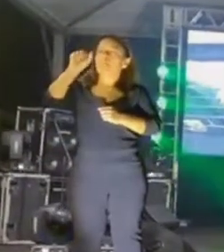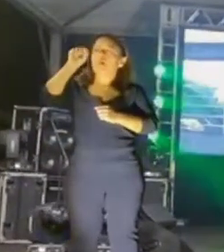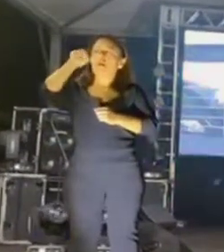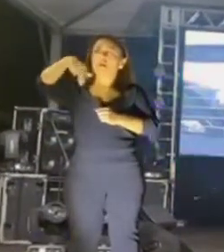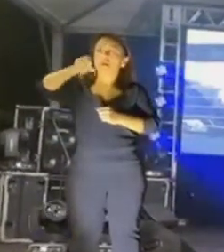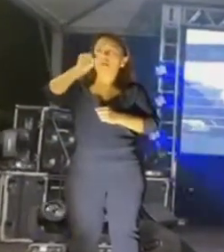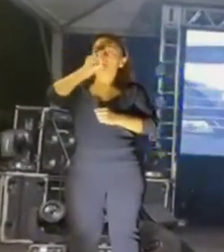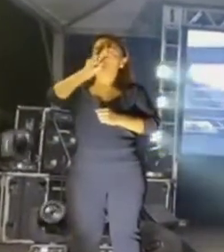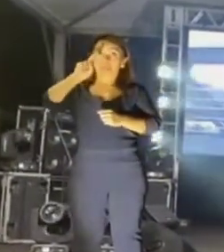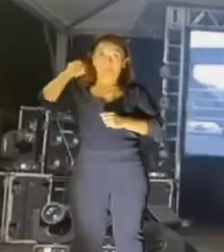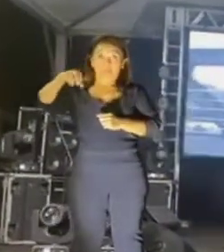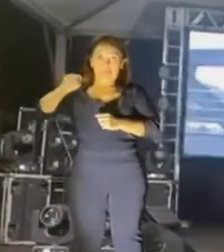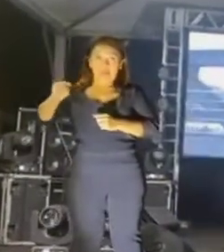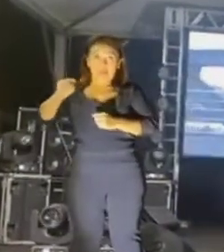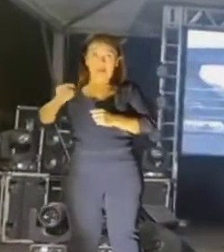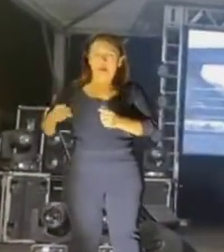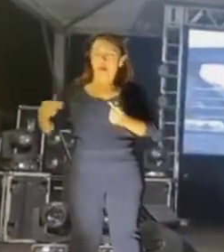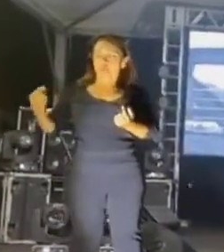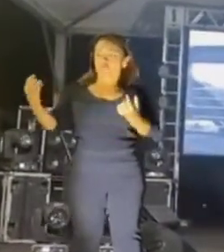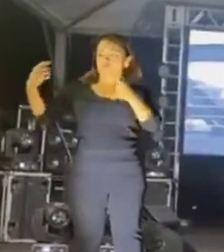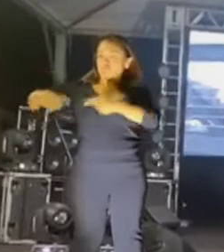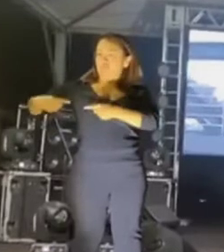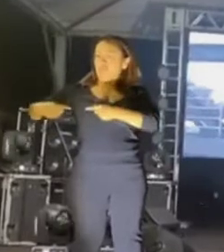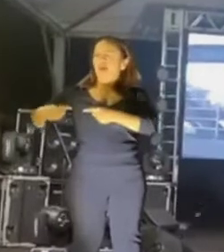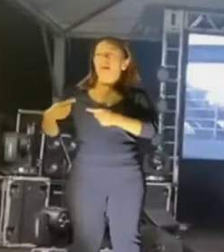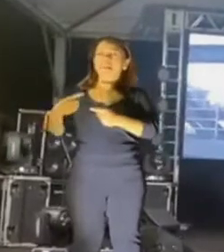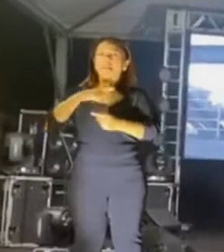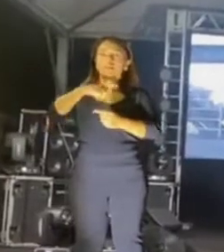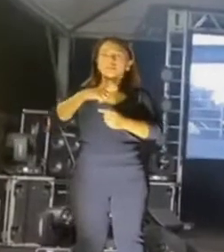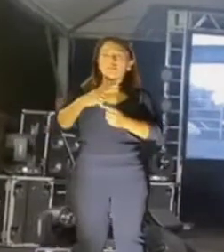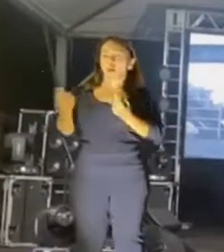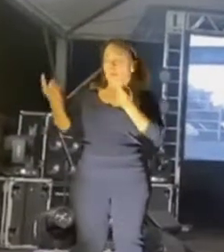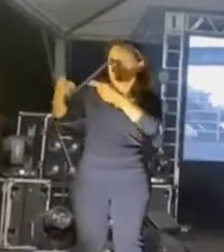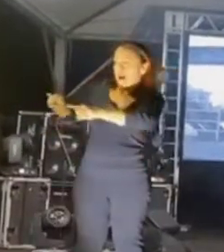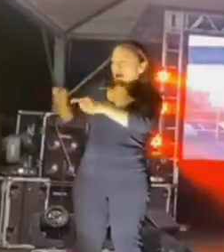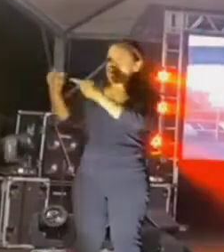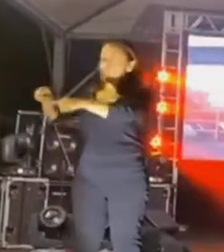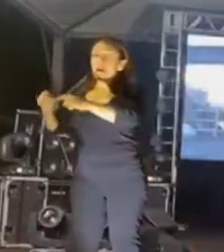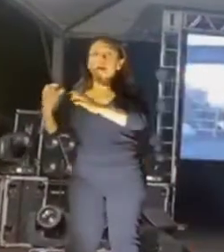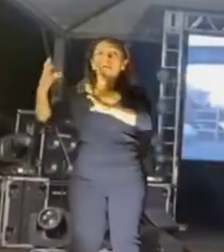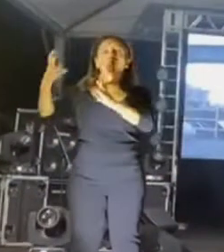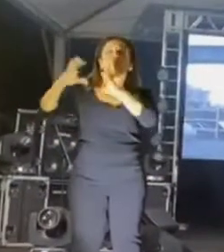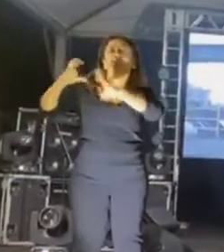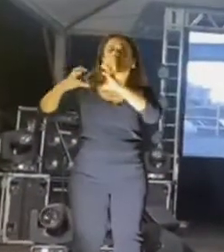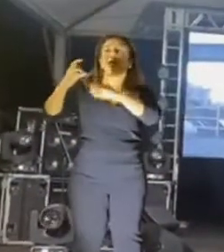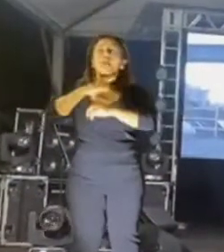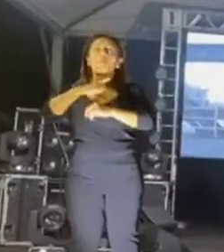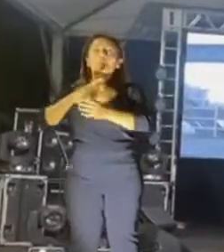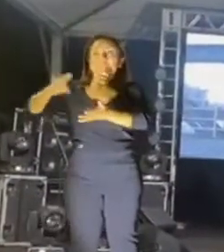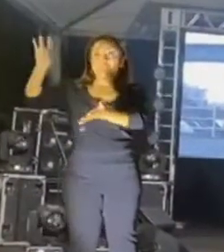ataque, por exemplo, eles estavam brigando entre as gangues, aí um atacava o outro. Isso ia acontecer na realidade